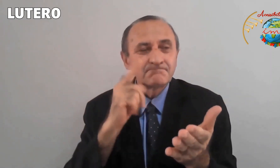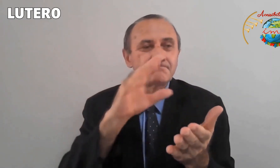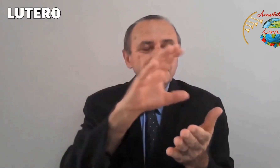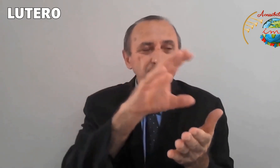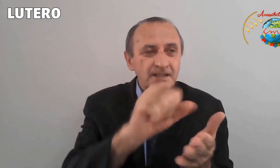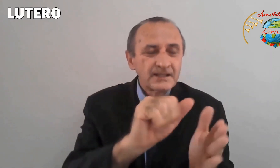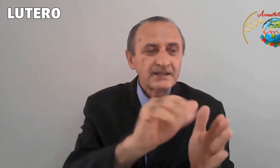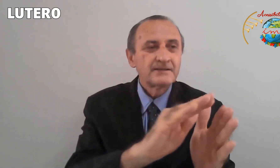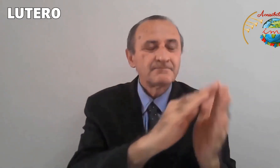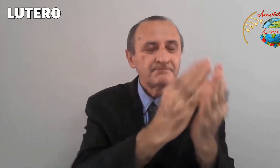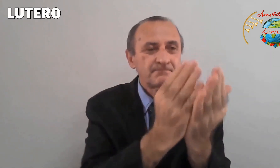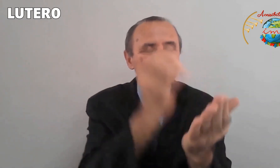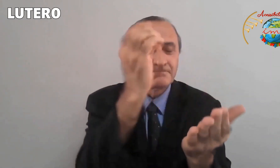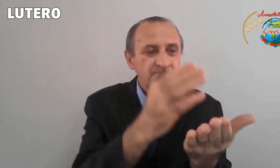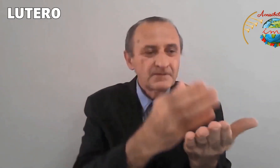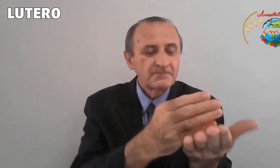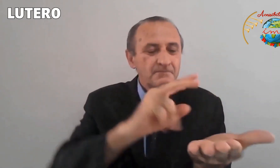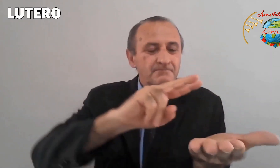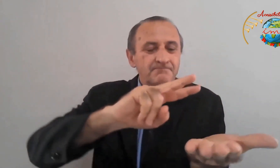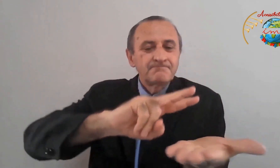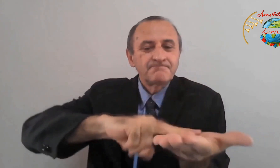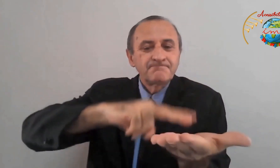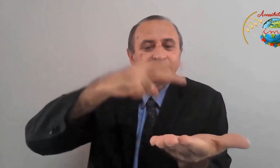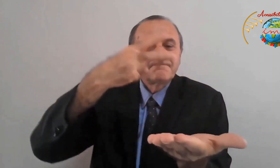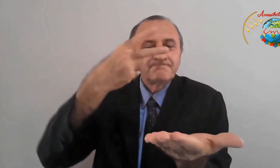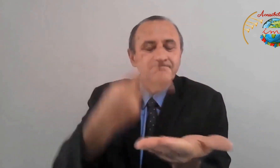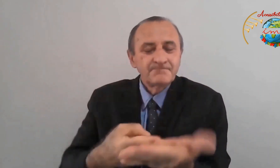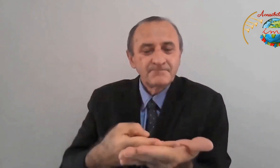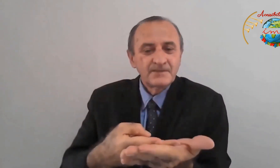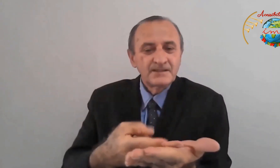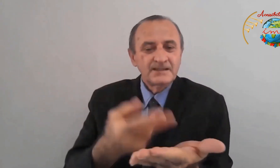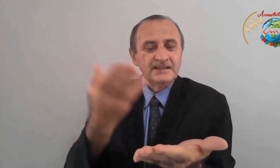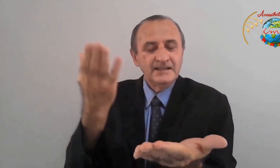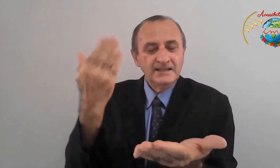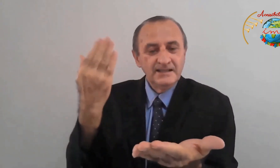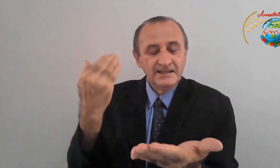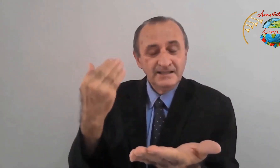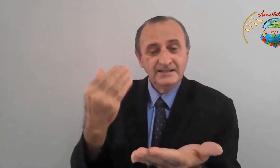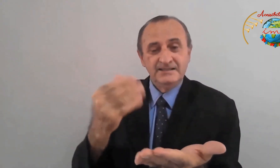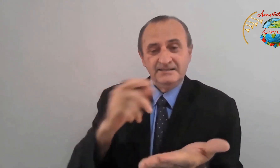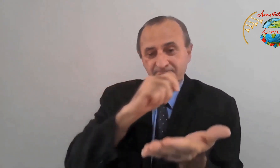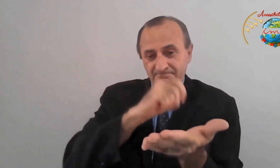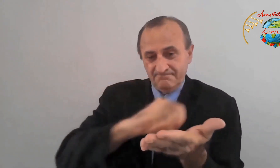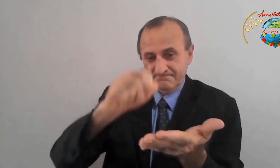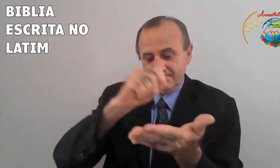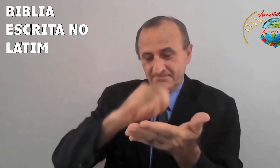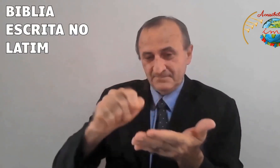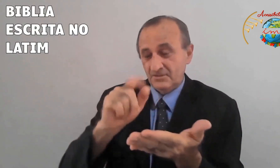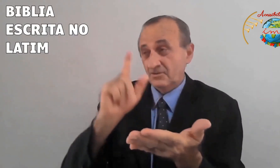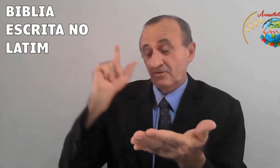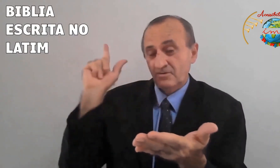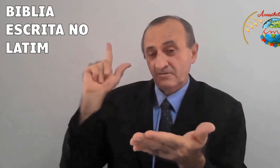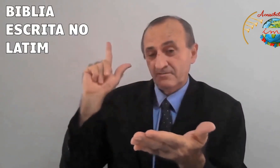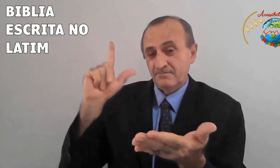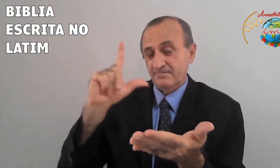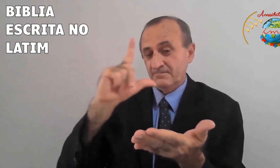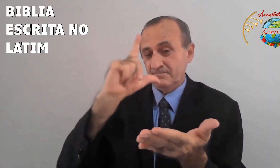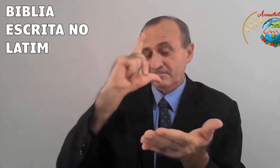Lutero teve acesso à Bíblia e ele a traduz. Antes ela estava escrita, então veja aqui, ó, no